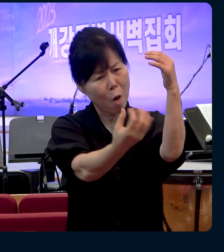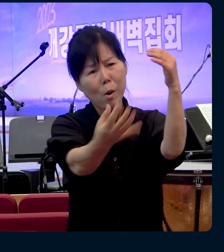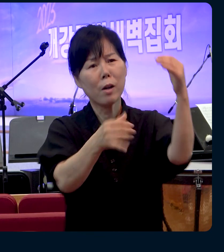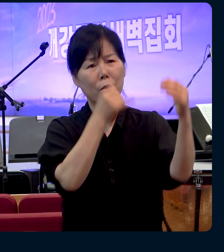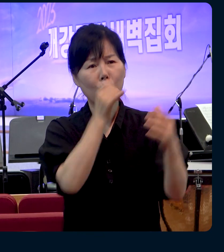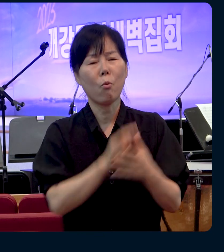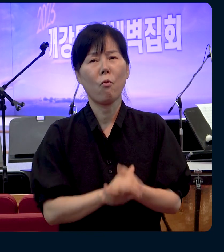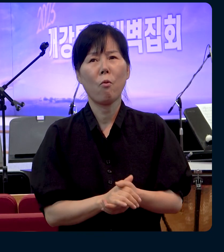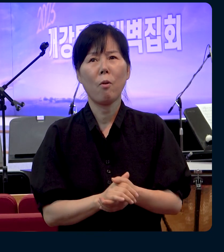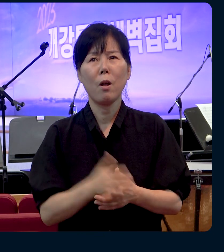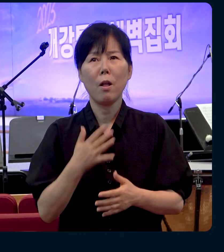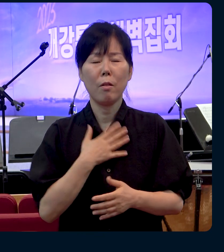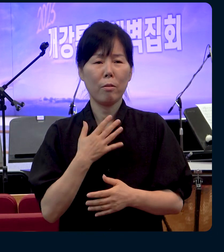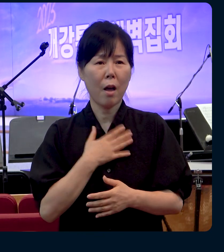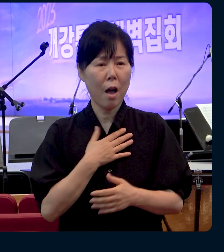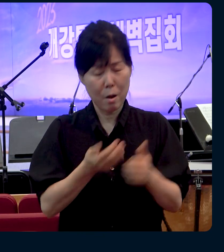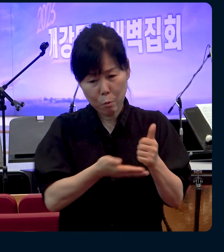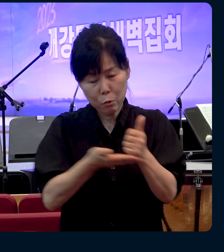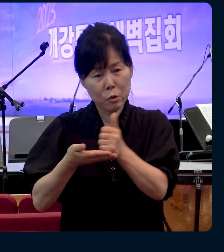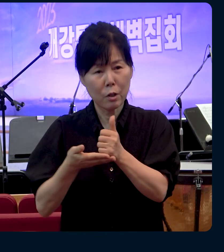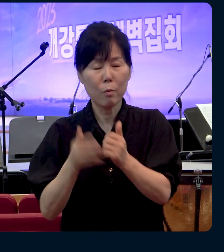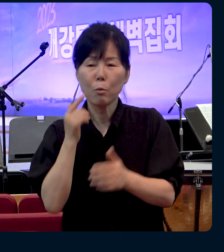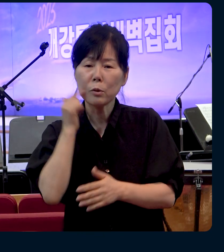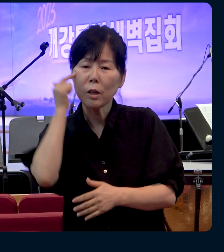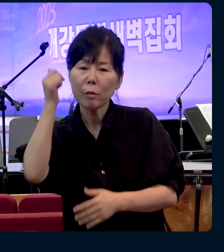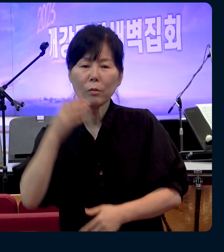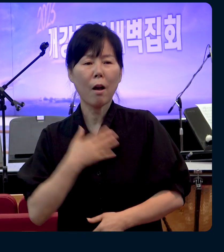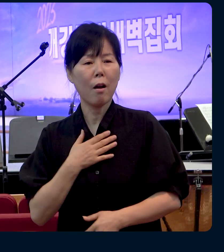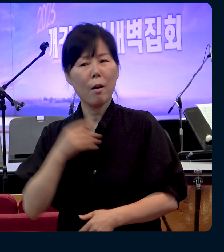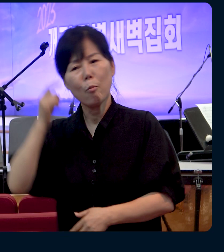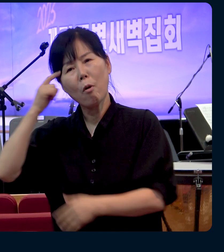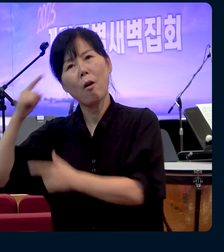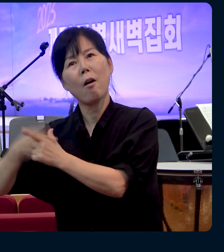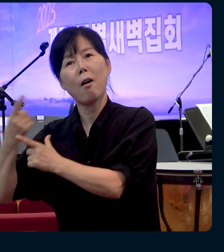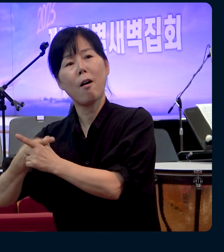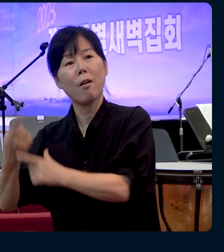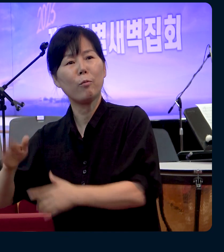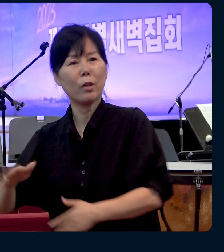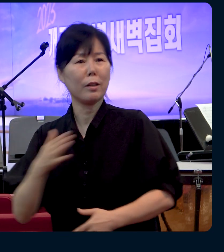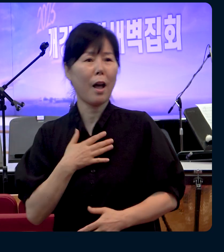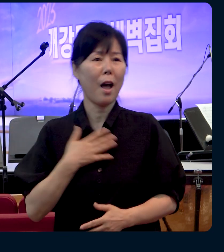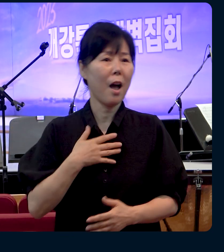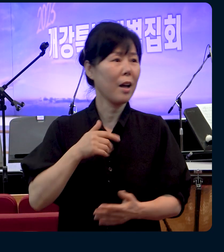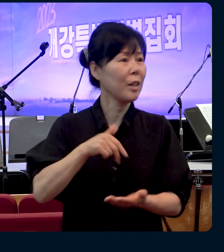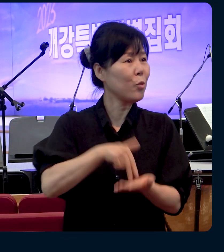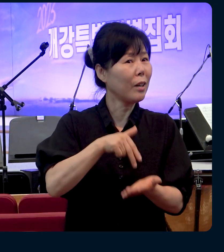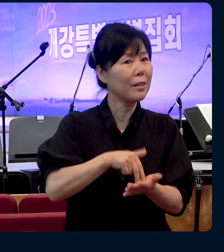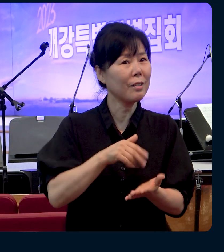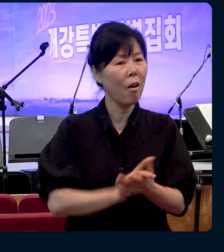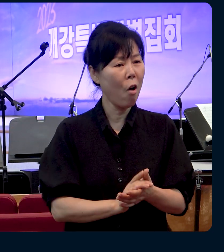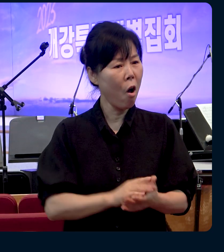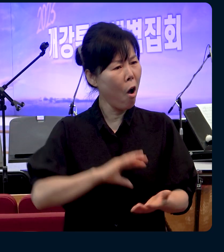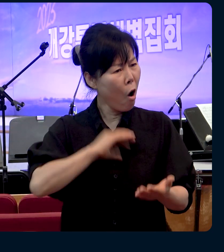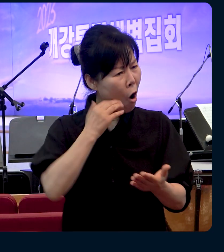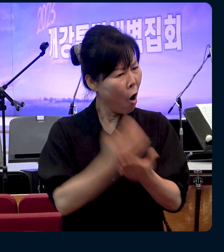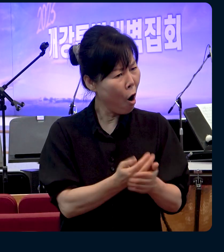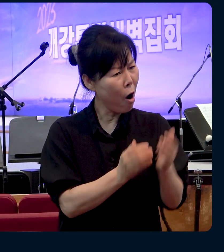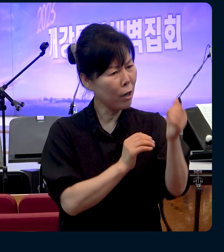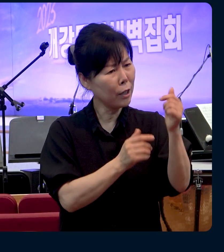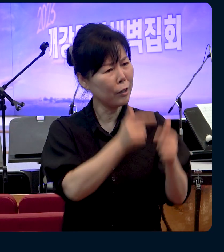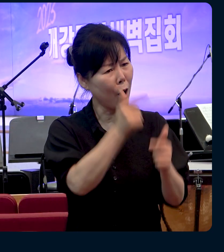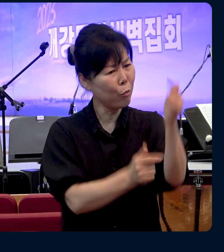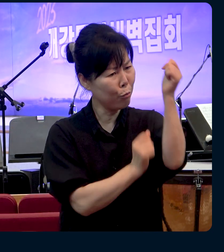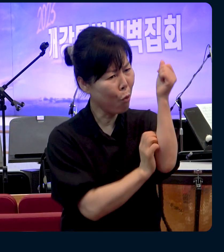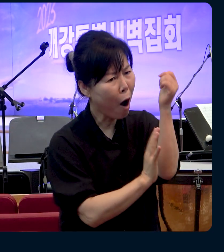그 저를 픽업하는 그 목사님이나 이런 분들은 아무 생각이 없는데 저는 그거 볼 때만 막 감동이 와. 저게 얼마짜리냐 도대체.